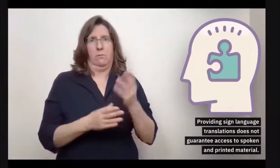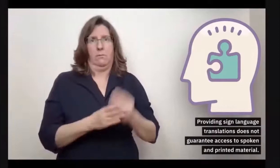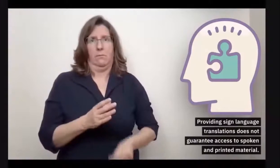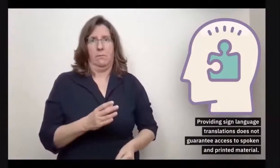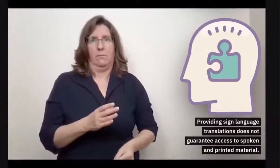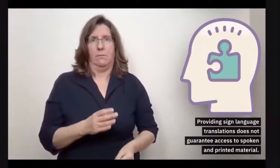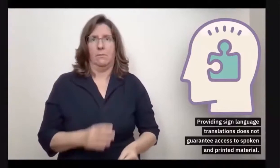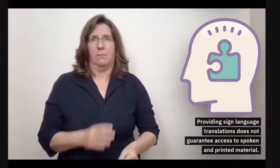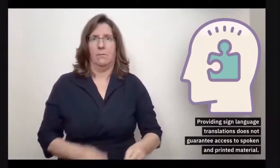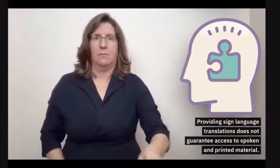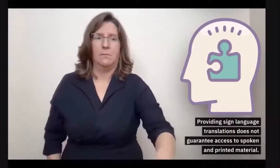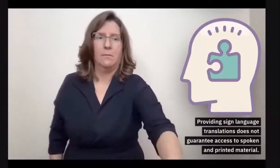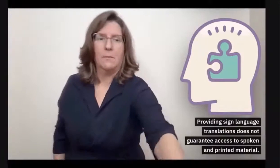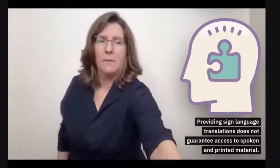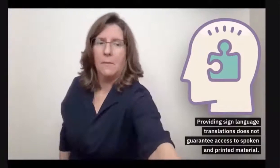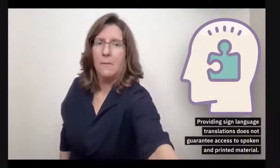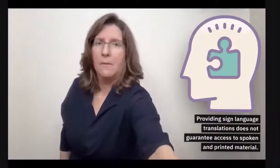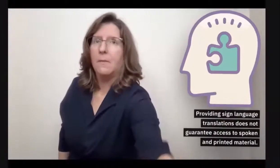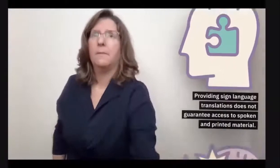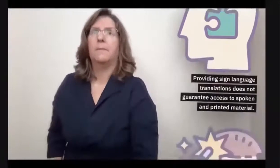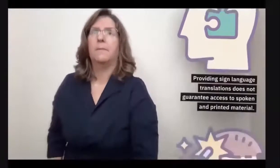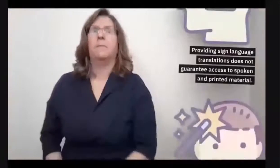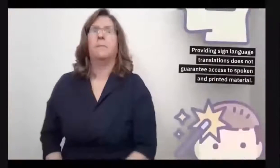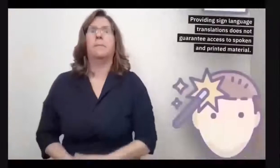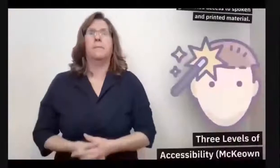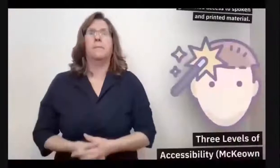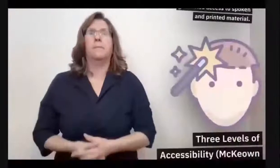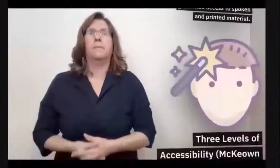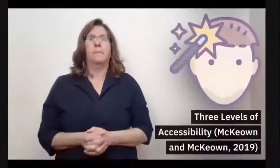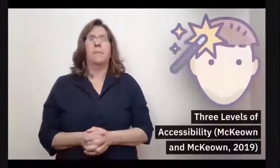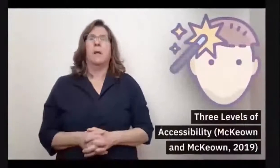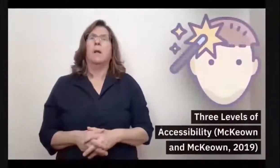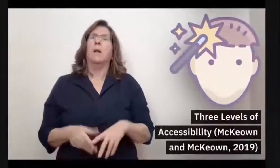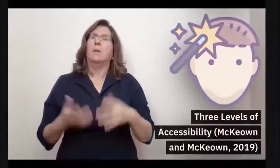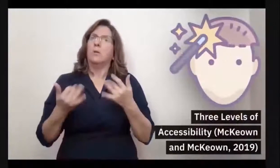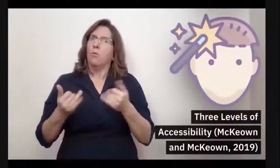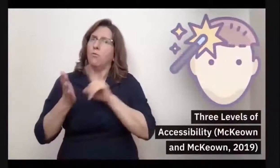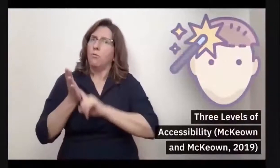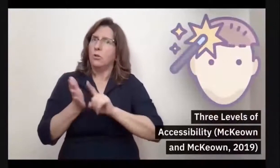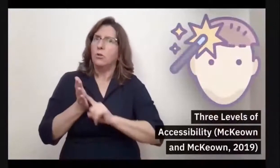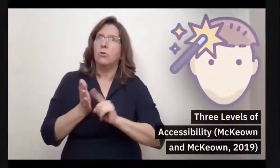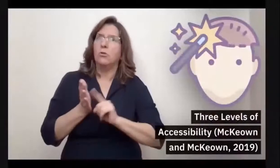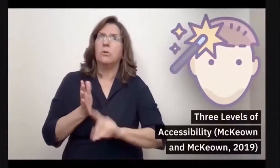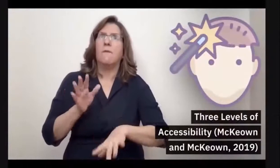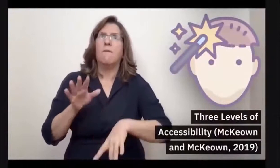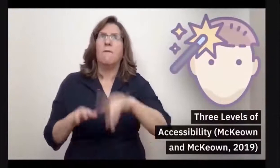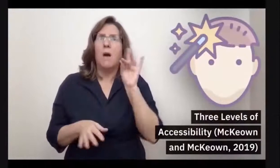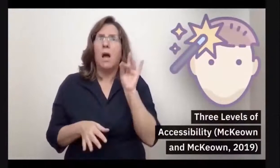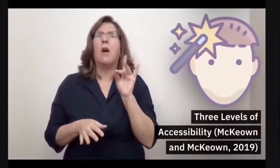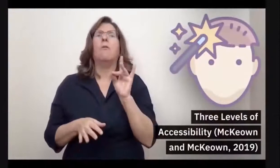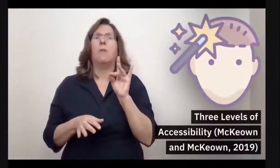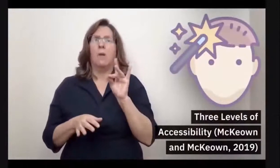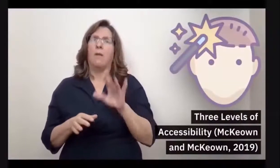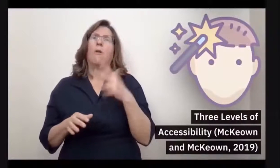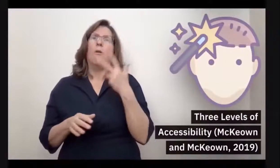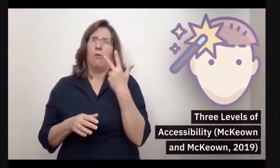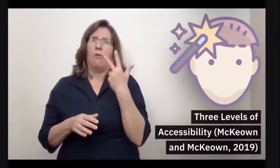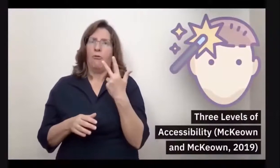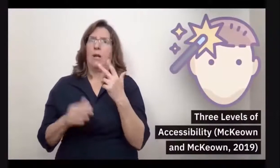Los investigadores revelan que hay tres niveles de accesibilidad para las personas con sordera.